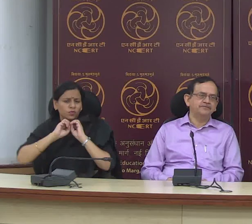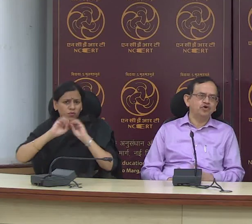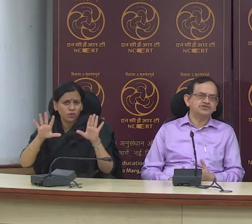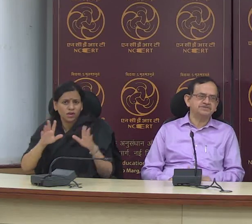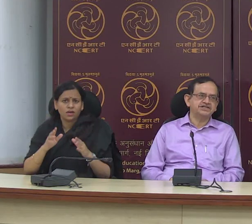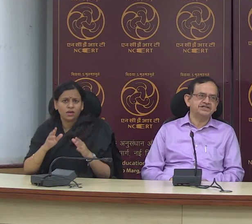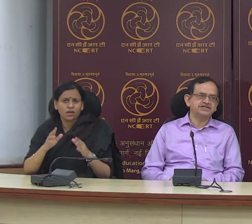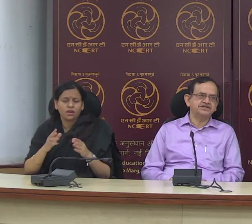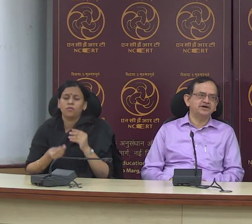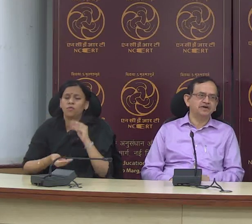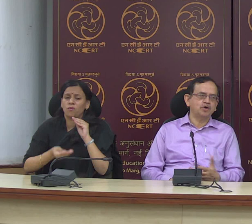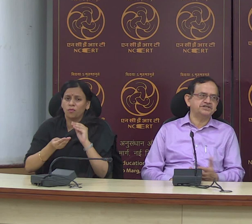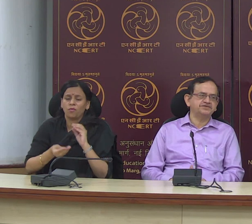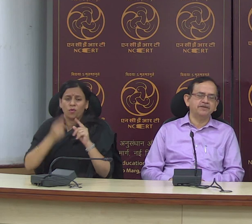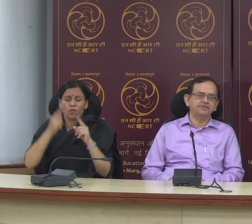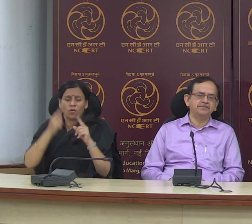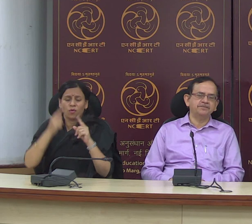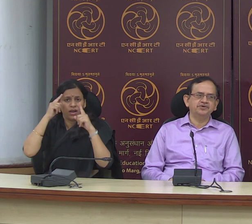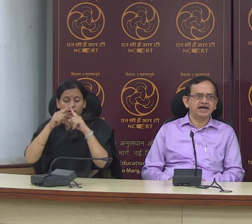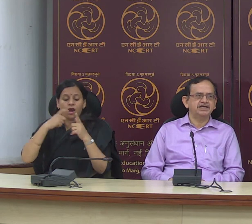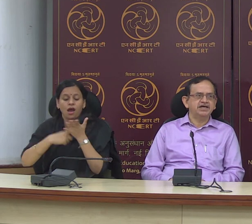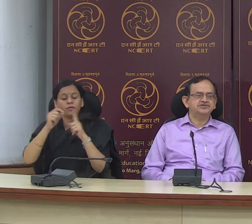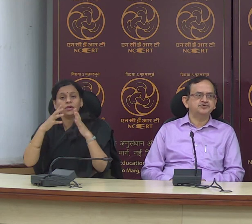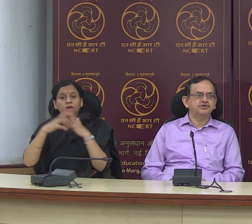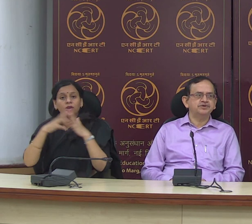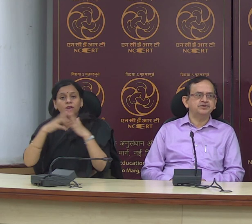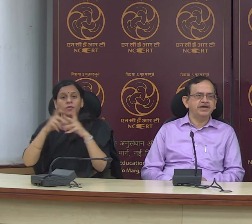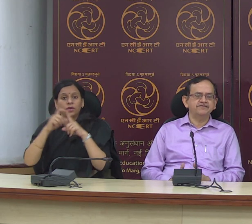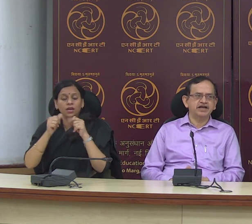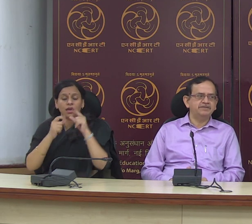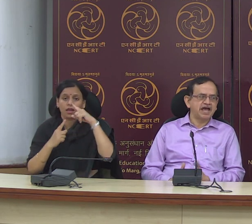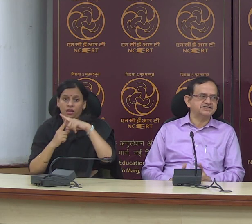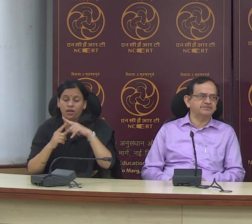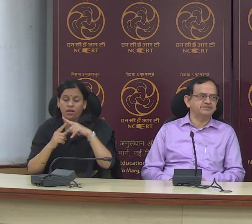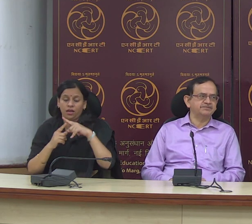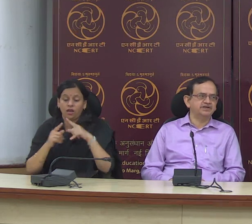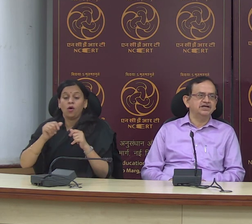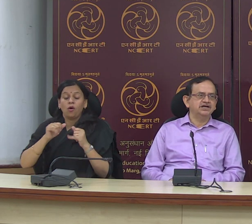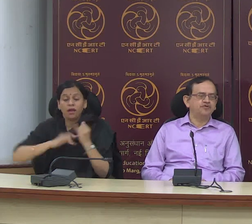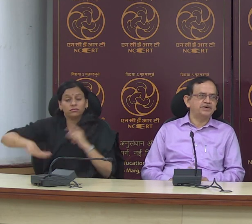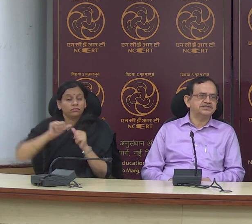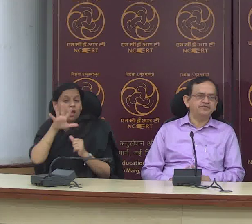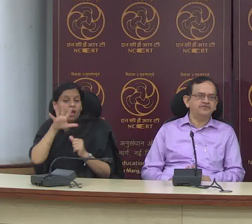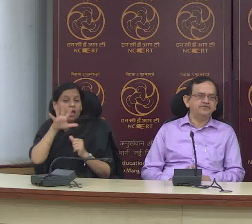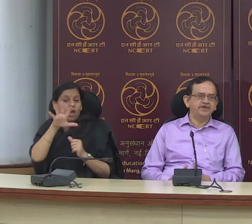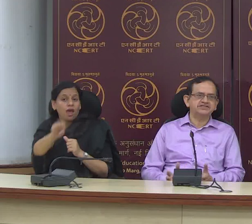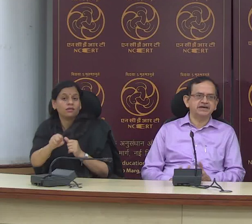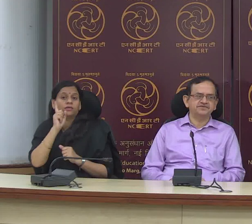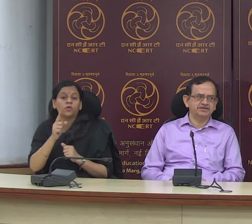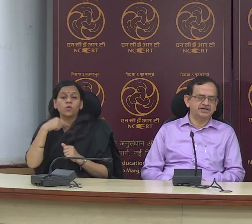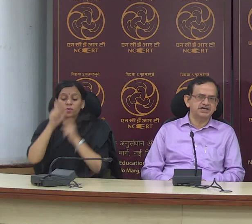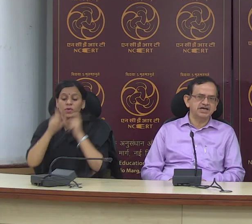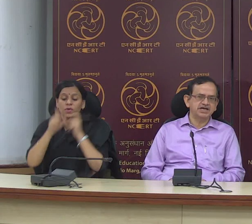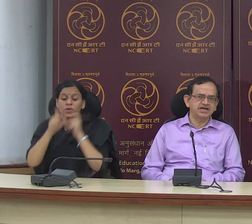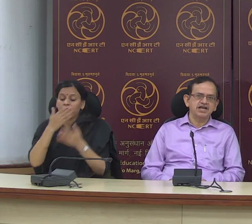दी फॉरमोस्ट ऑब्जेक्टिव, वन ऑफ द ऑब्जेक्टिव्स ऑफ द RPWD एक्ट इज़ टू मेक एनवायरनमेंट एक्सेसिबल फॉर पर्सन्स विद वेरियस टाइप्स